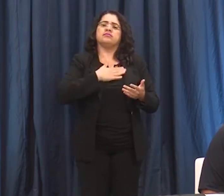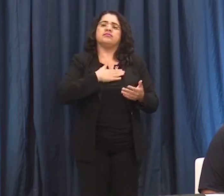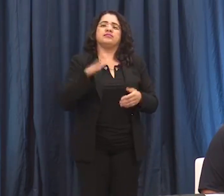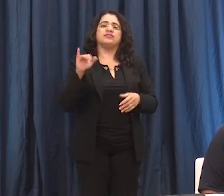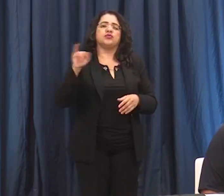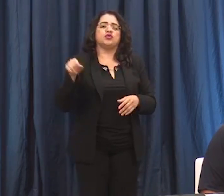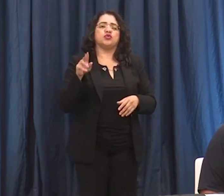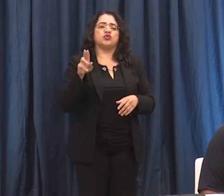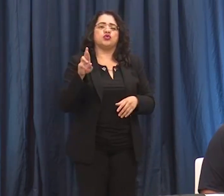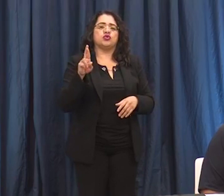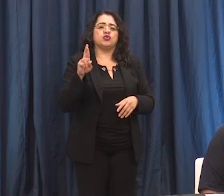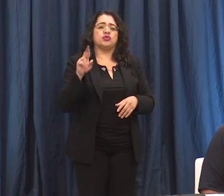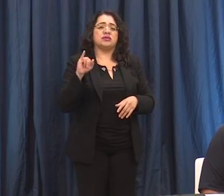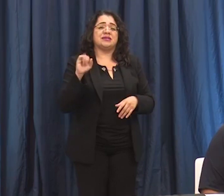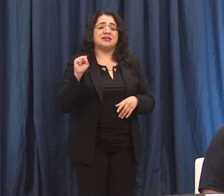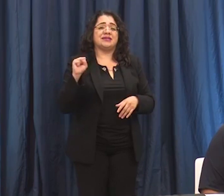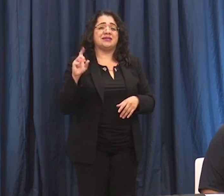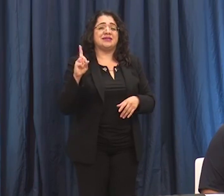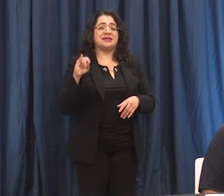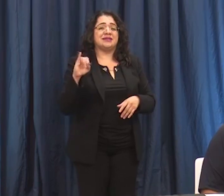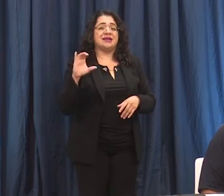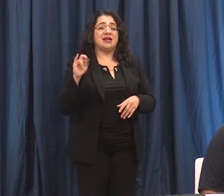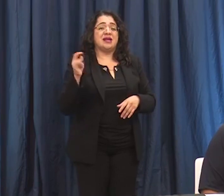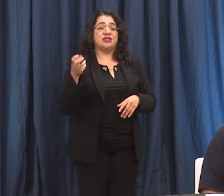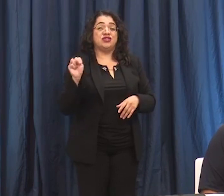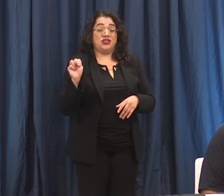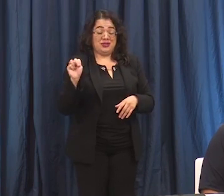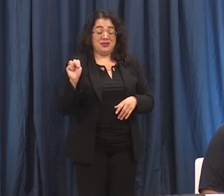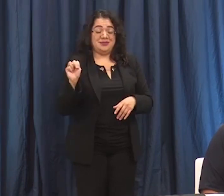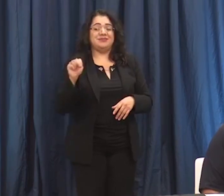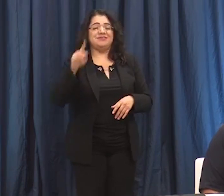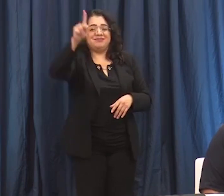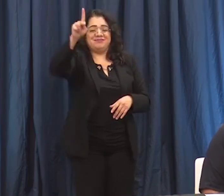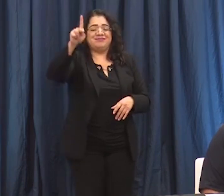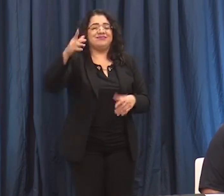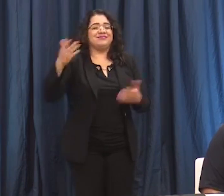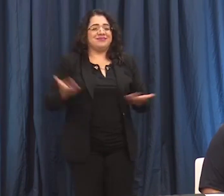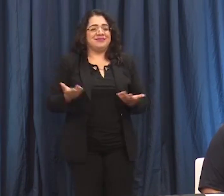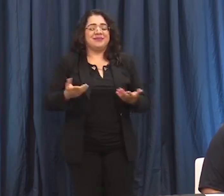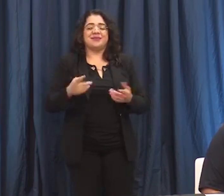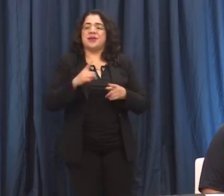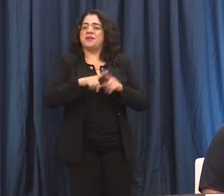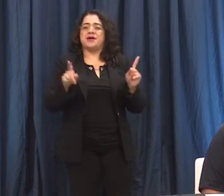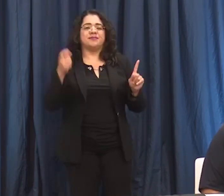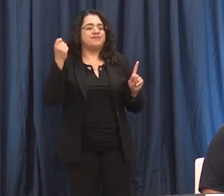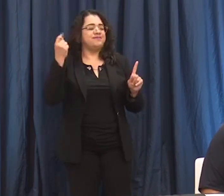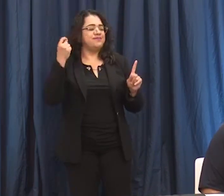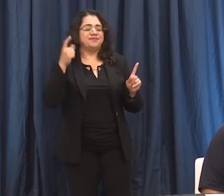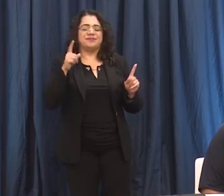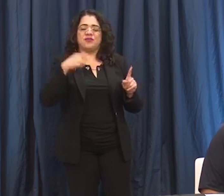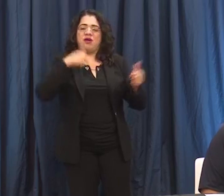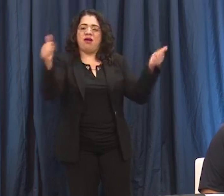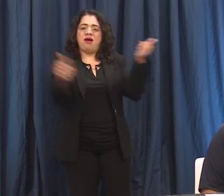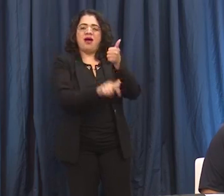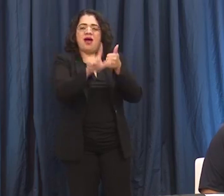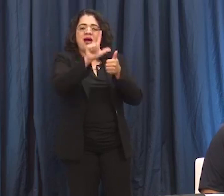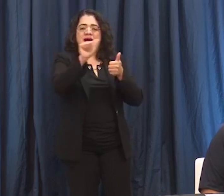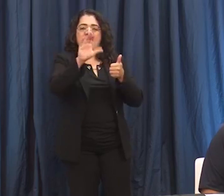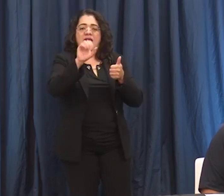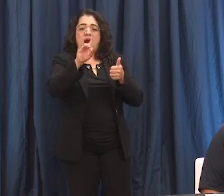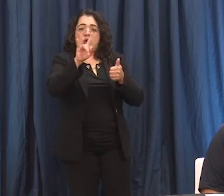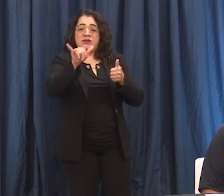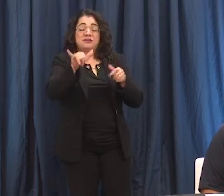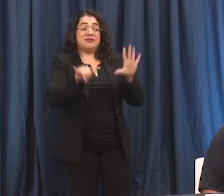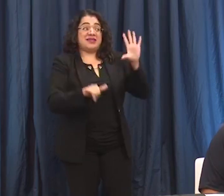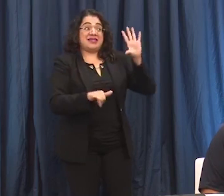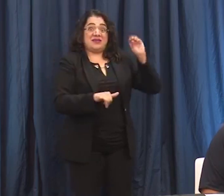Los Ángeles. Estamos trabajando para abordar esto. Aproximadamente 50 condados han sido aprobados. Las jurisdicciones